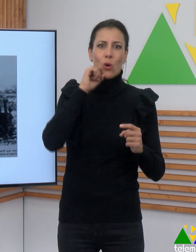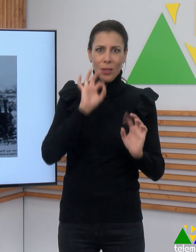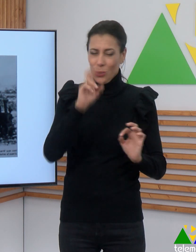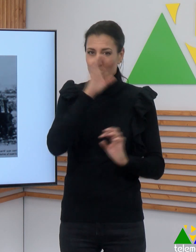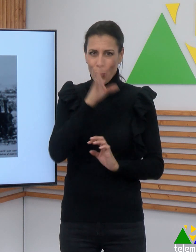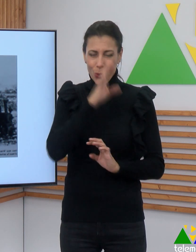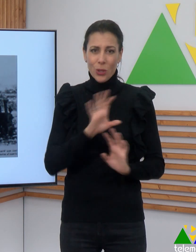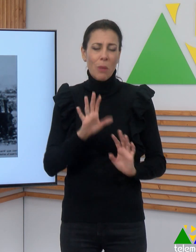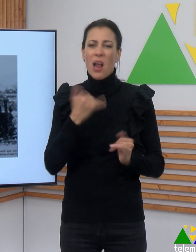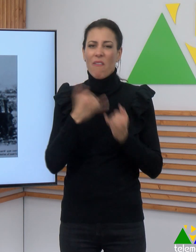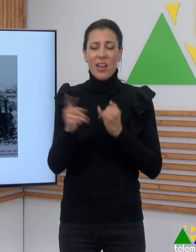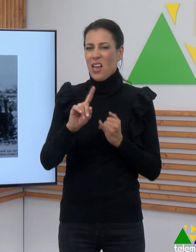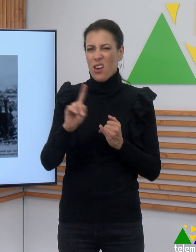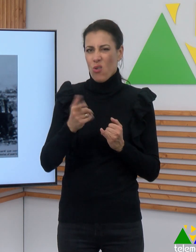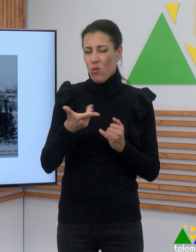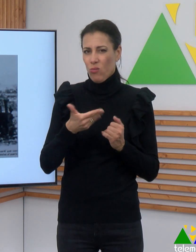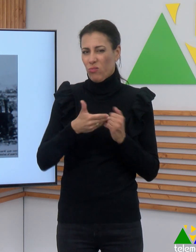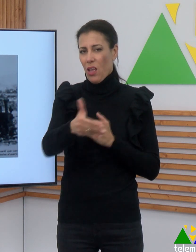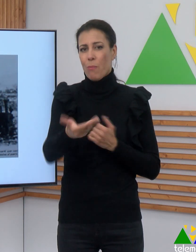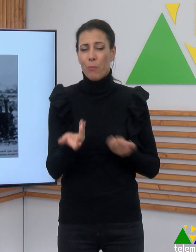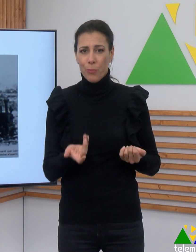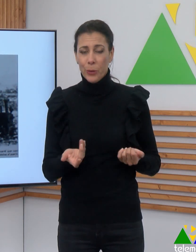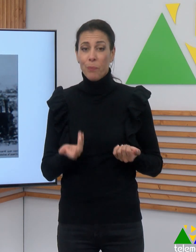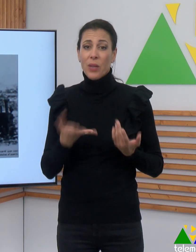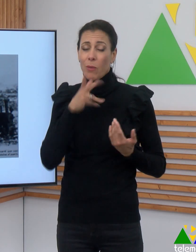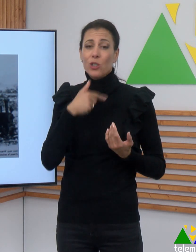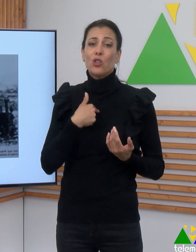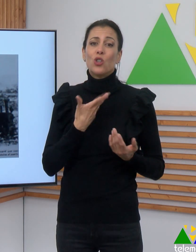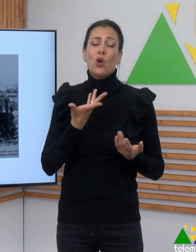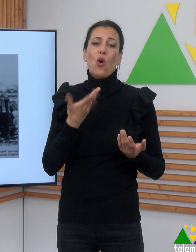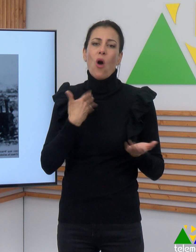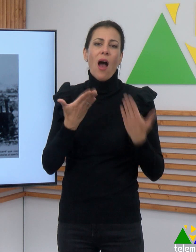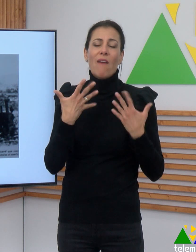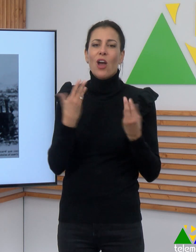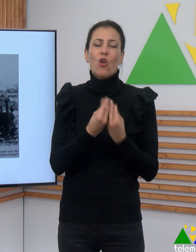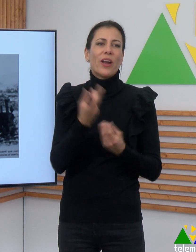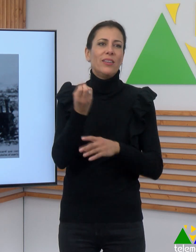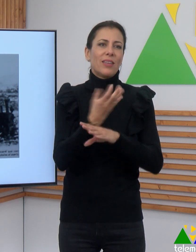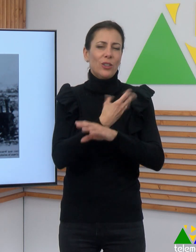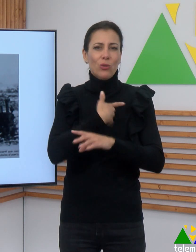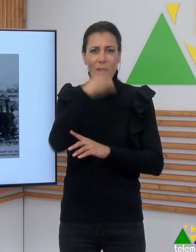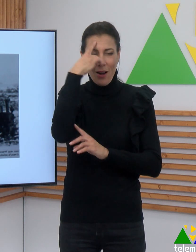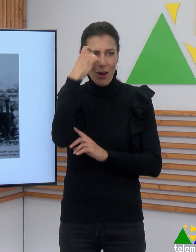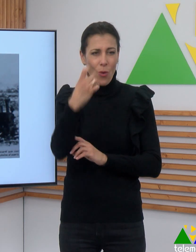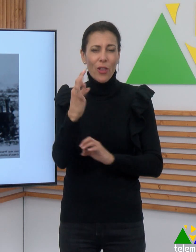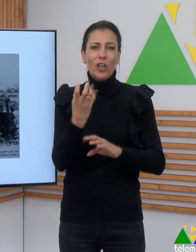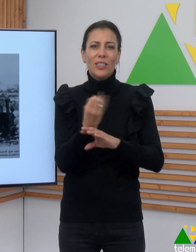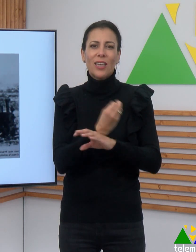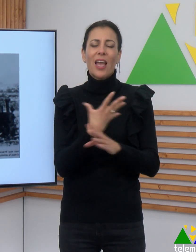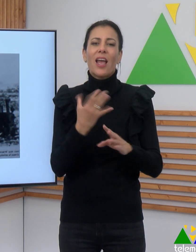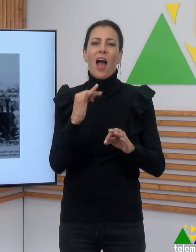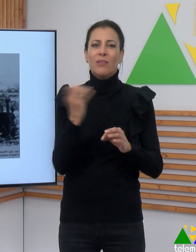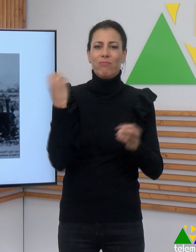pero no llegó a ningún lado. La gente, cuando hablamos del tren de Motril, recuerda el tren que llevaba las